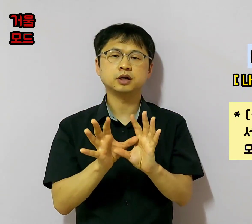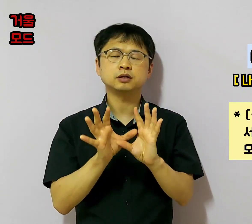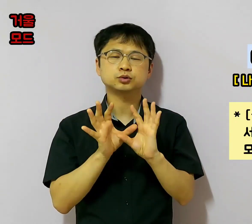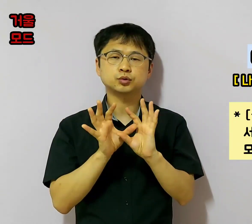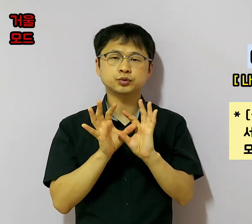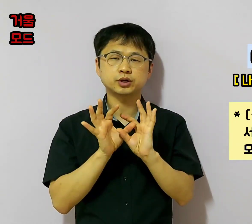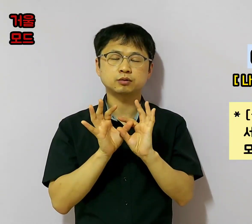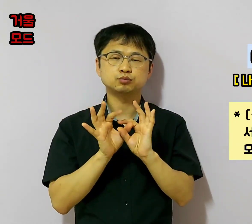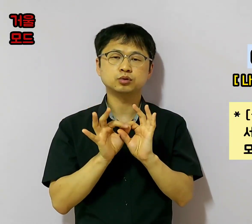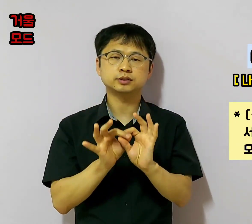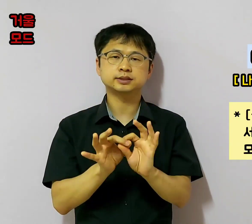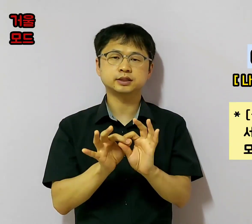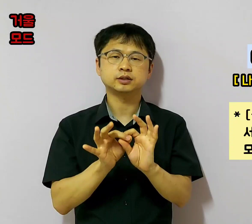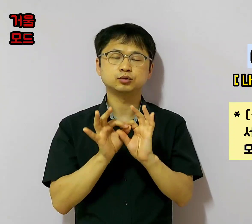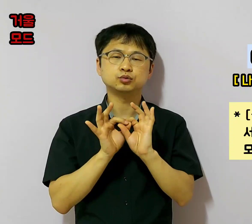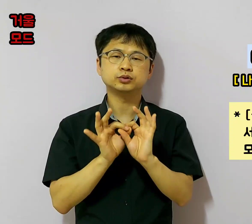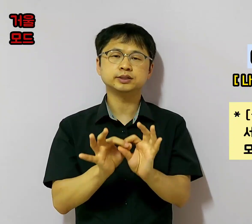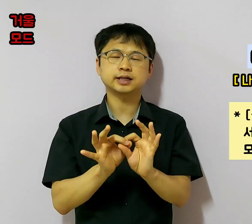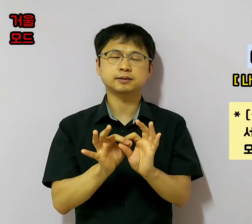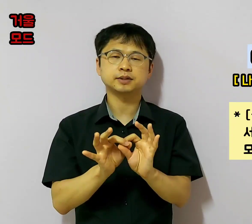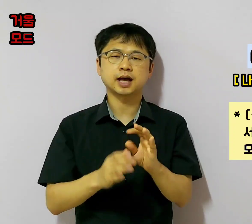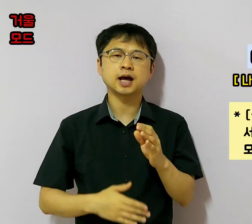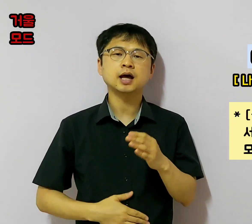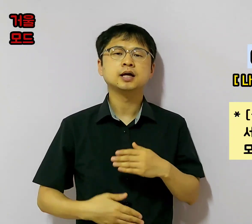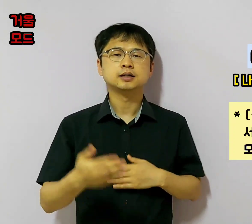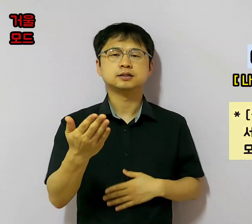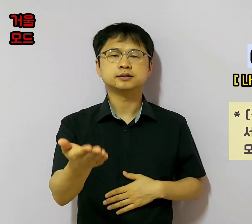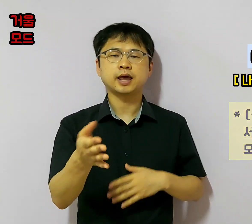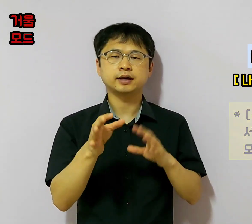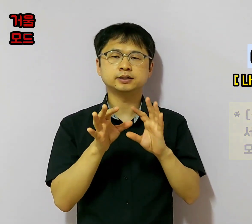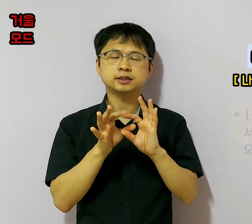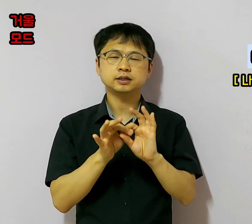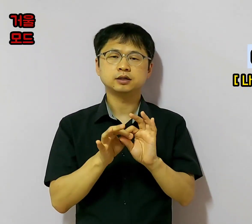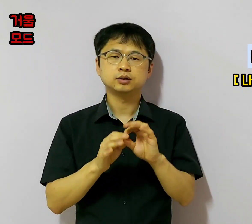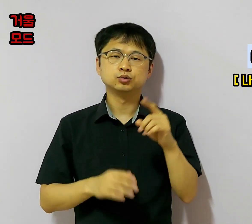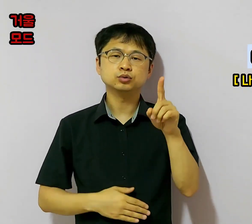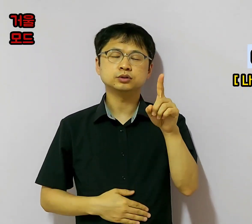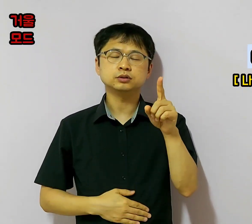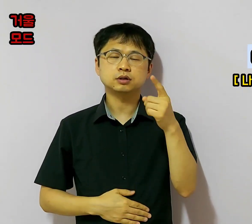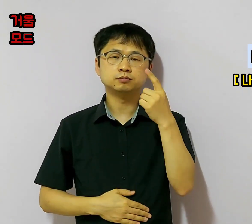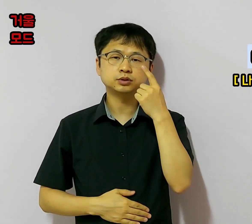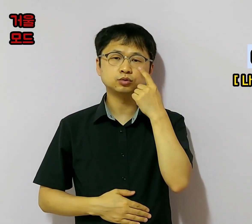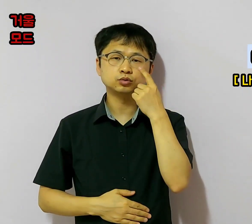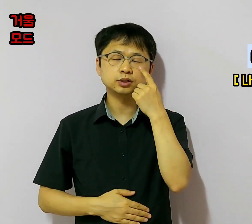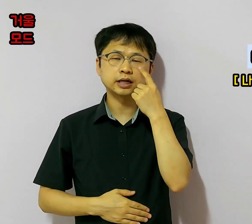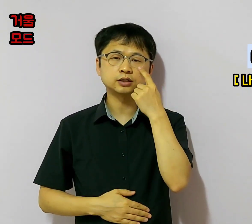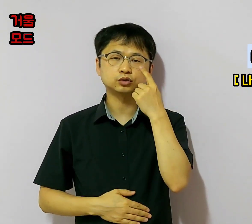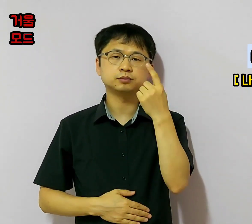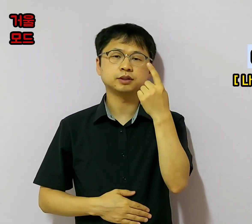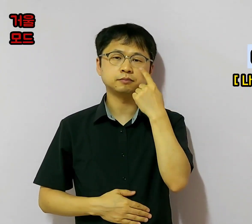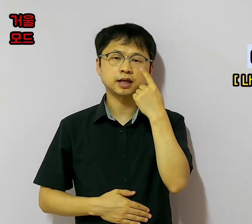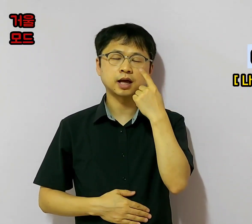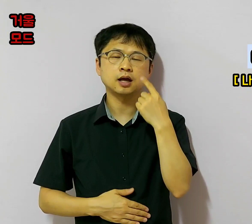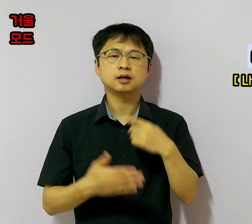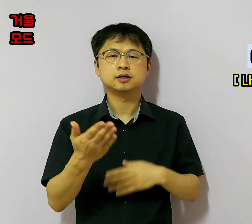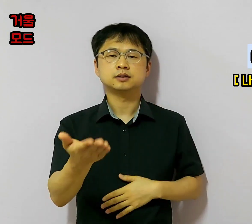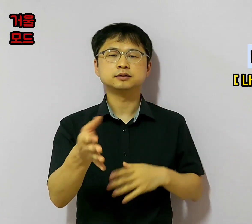지어주시면 소유격 무엇의 누구의가 됩니다. 그대의 눈은 검지로 눈을 가리켜 주시면 됩니다.